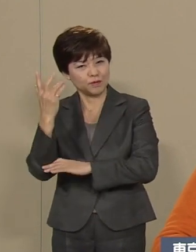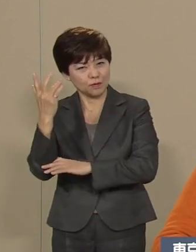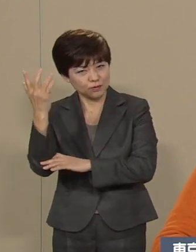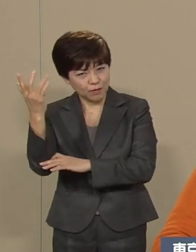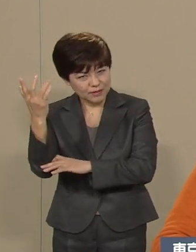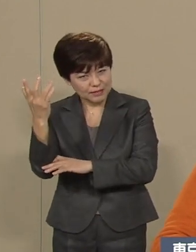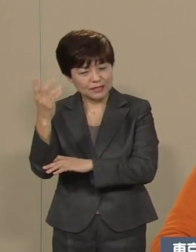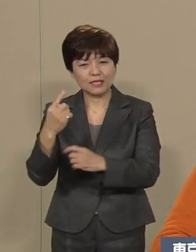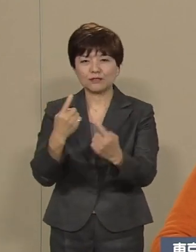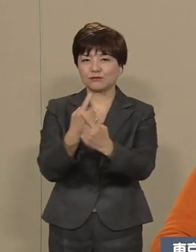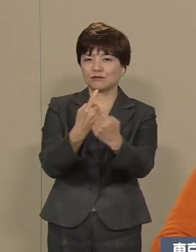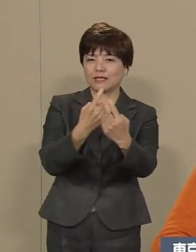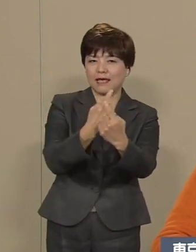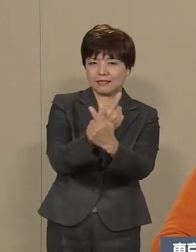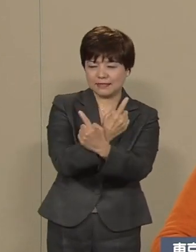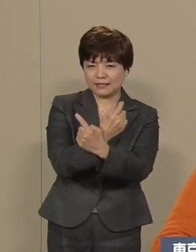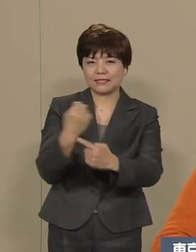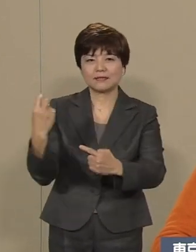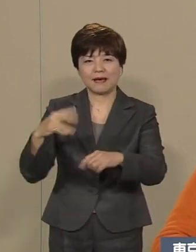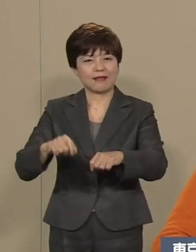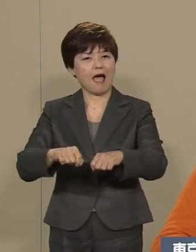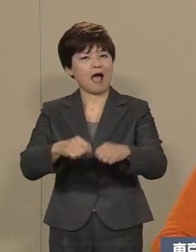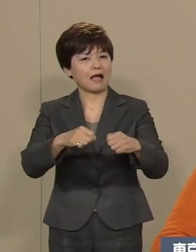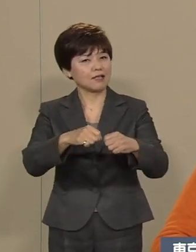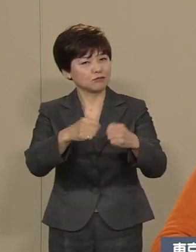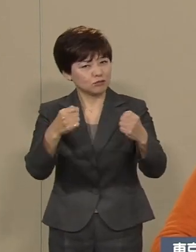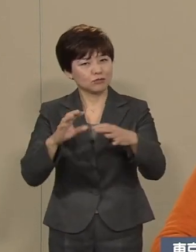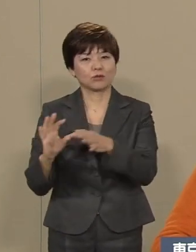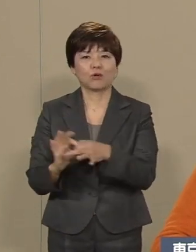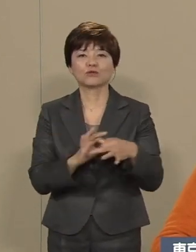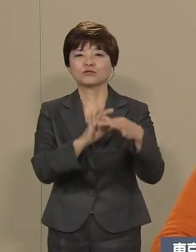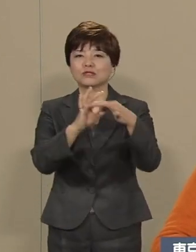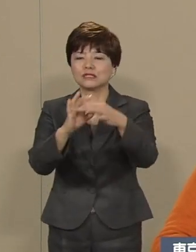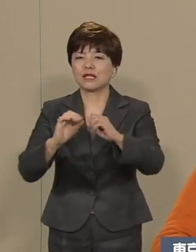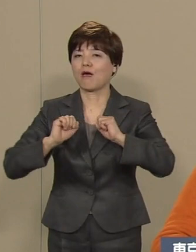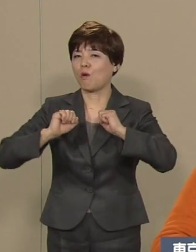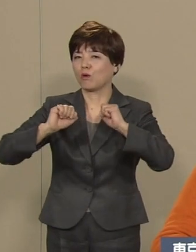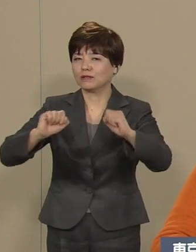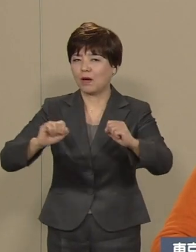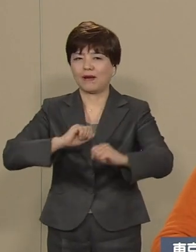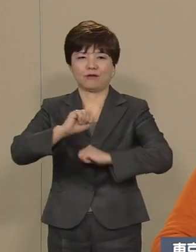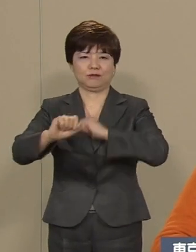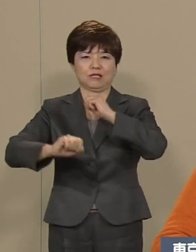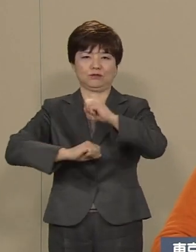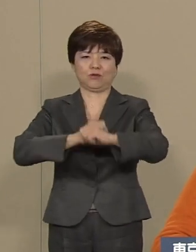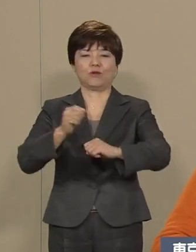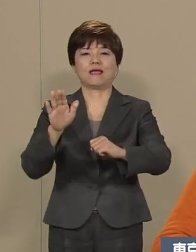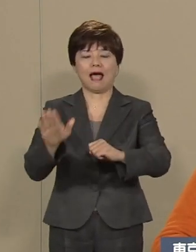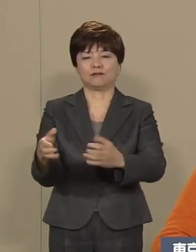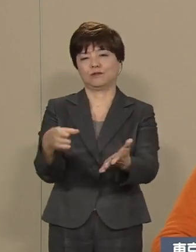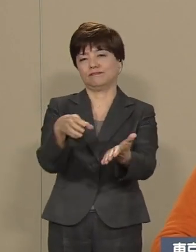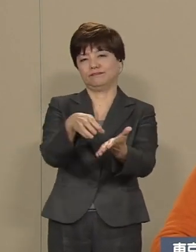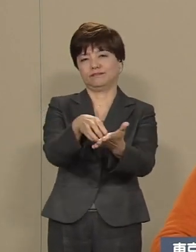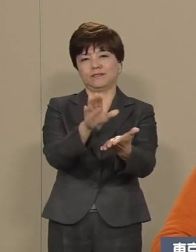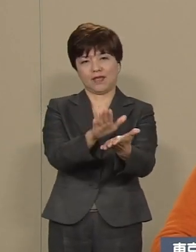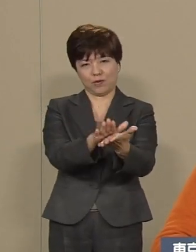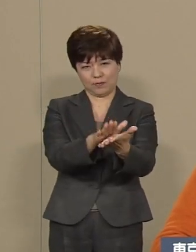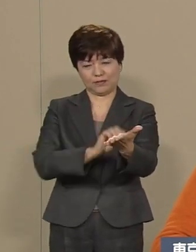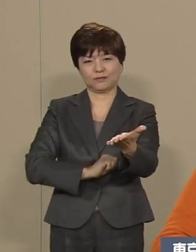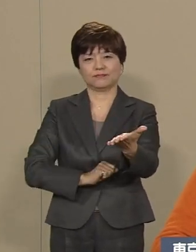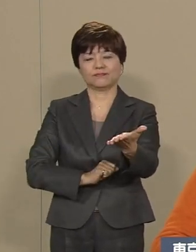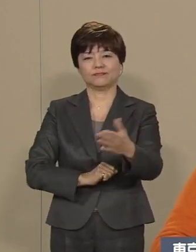し修正しまた破壊することを通じて行われる活動であると書かれ